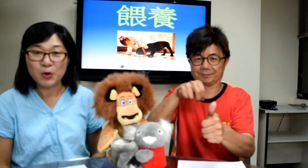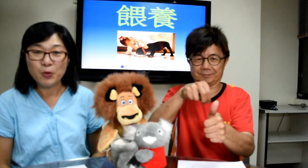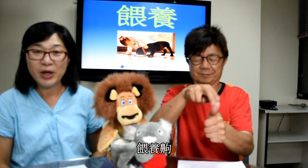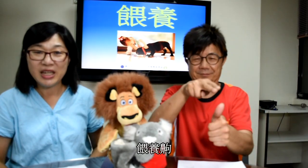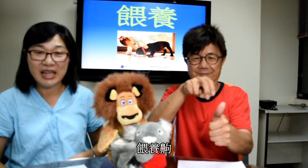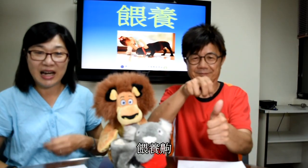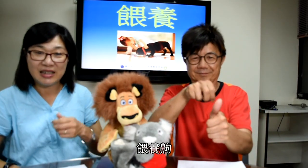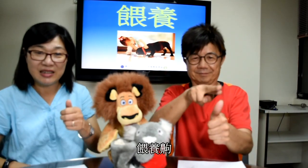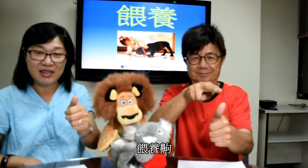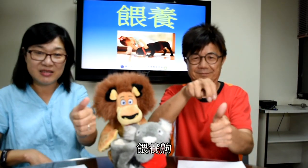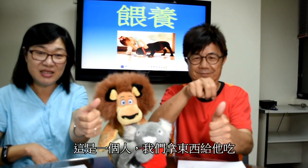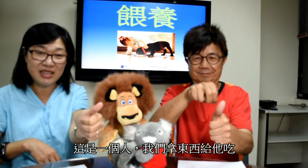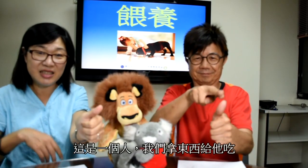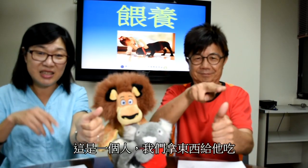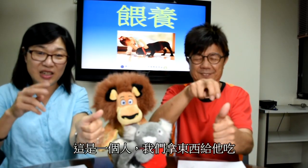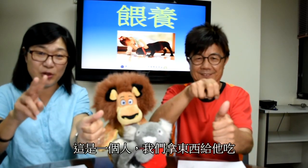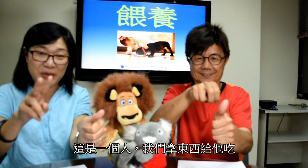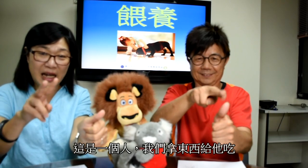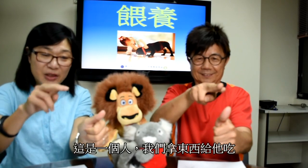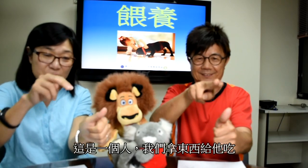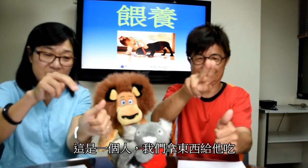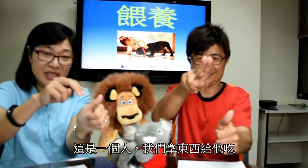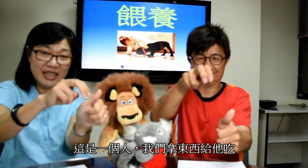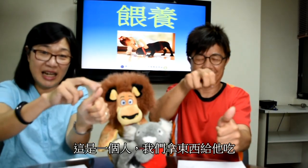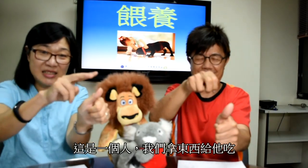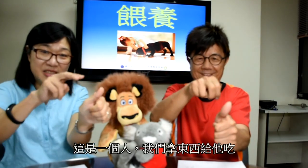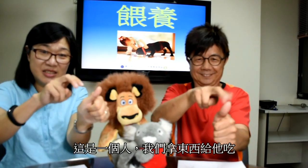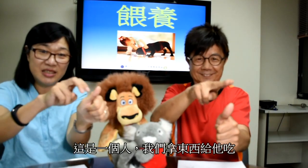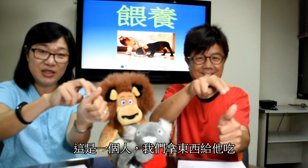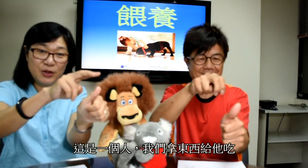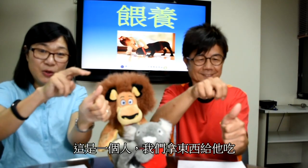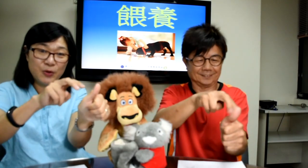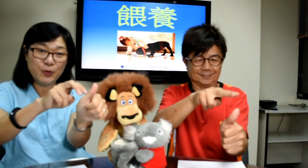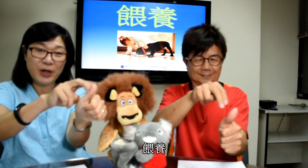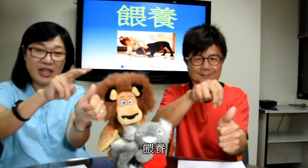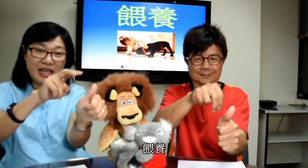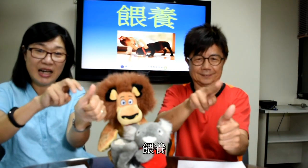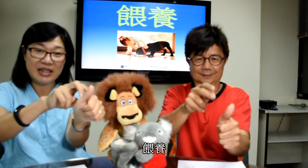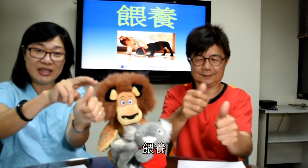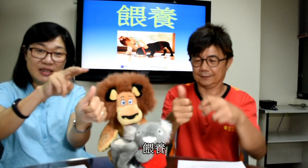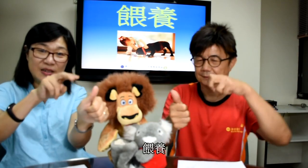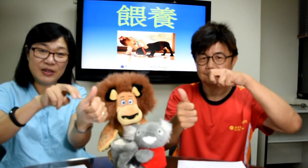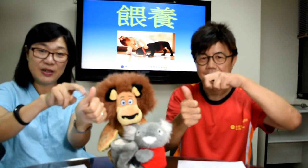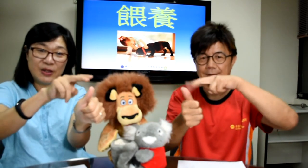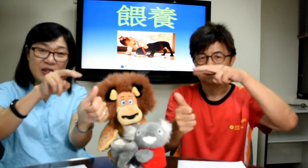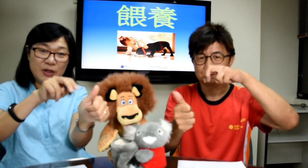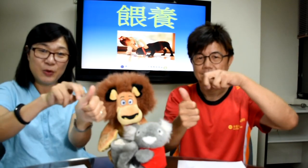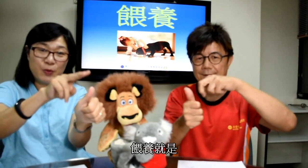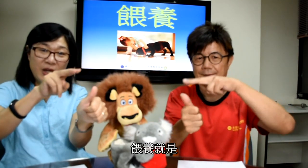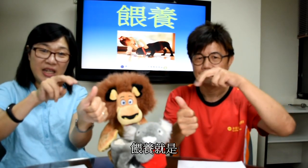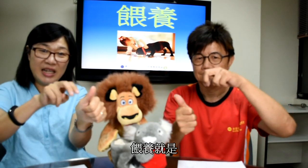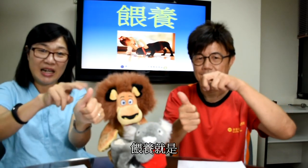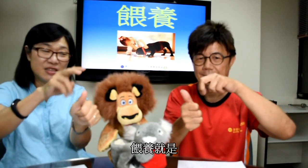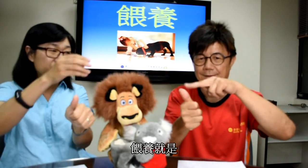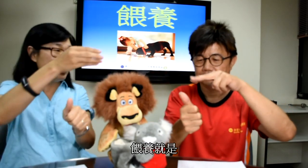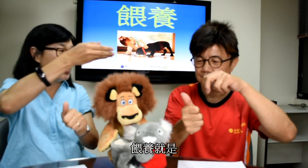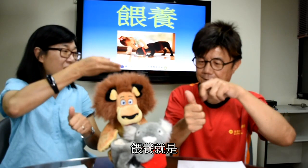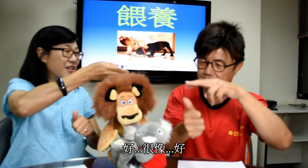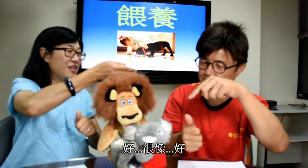喂养。好，这是一个人，我们拿东西给他吃，喂养。喂养就是好，很